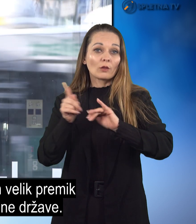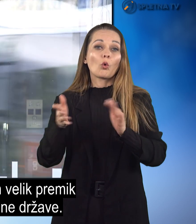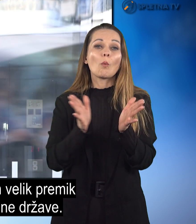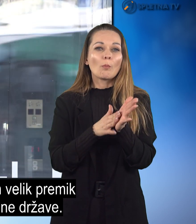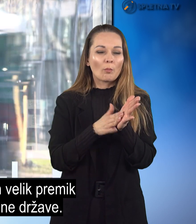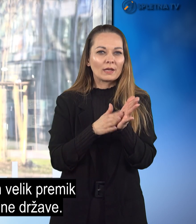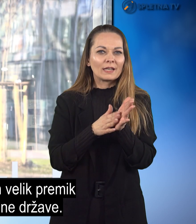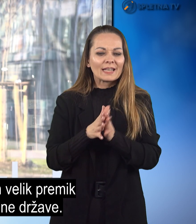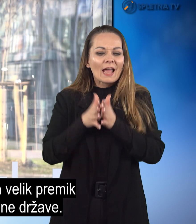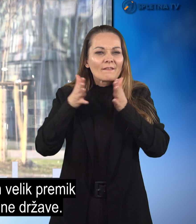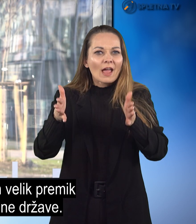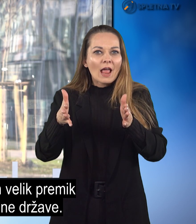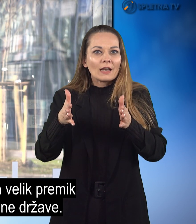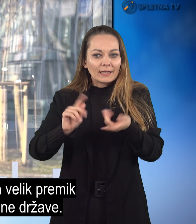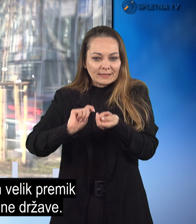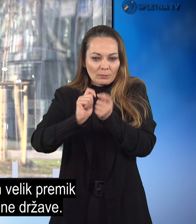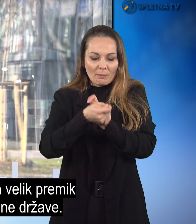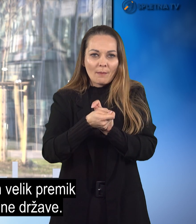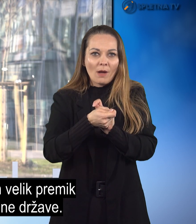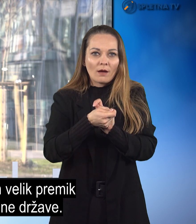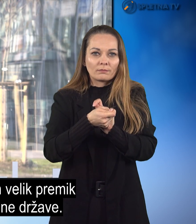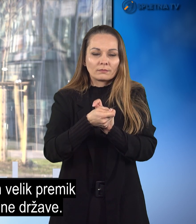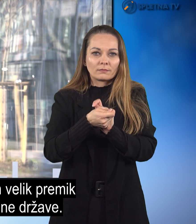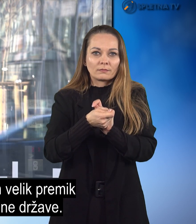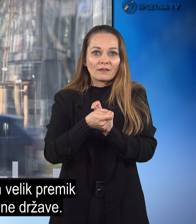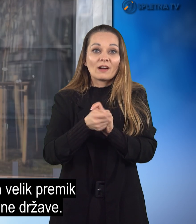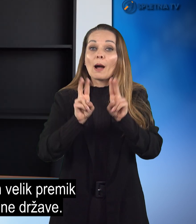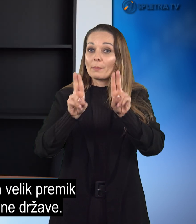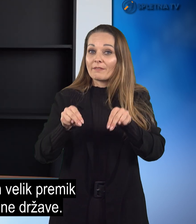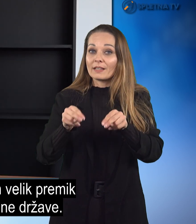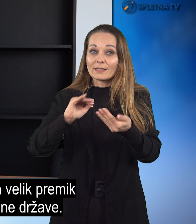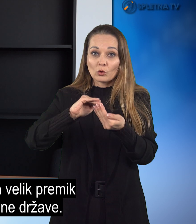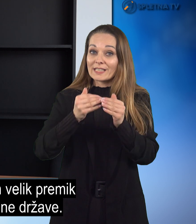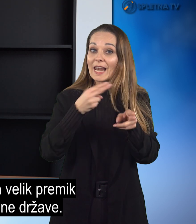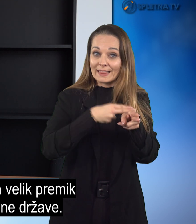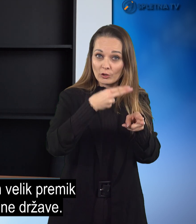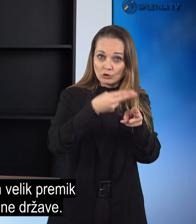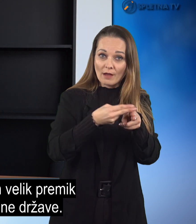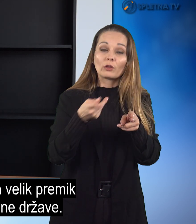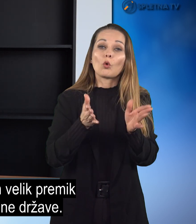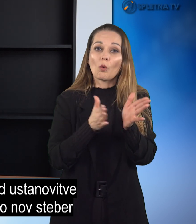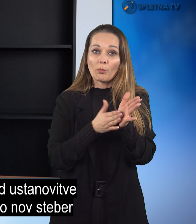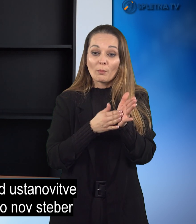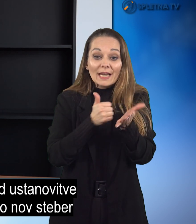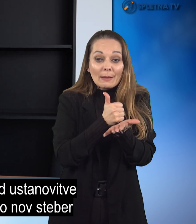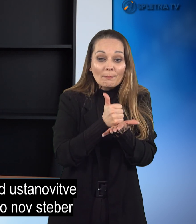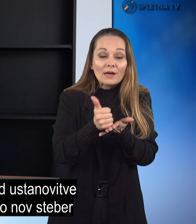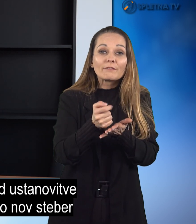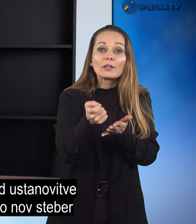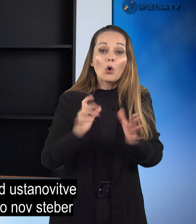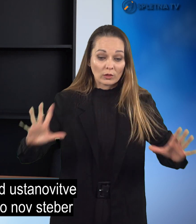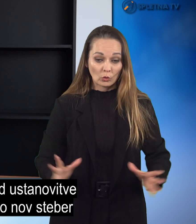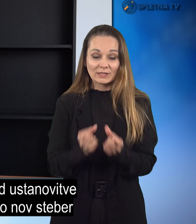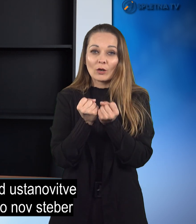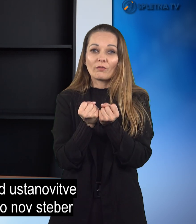vendarle gre to za en velik premik v pravicah socialne države. Pravzaprav prvič